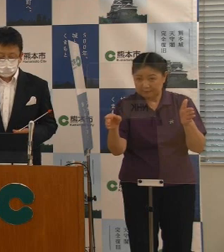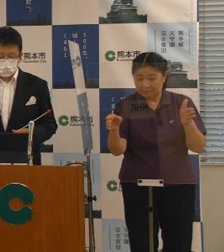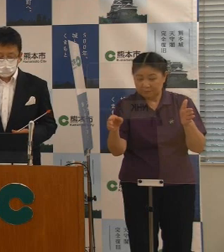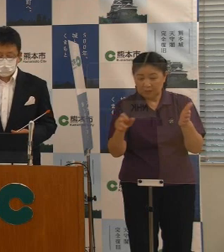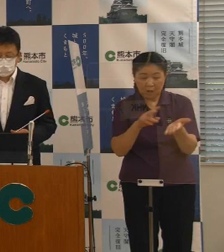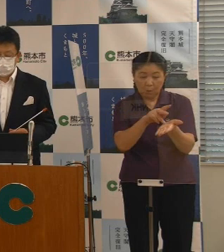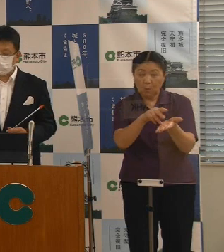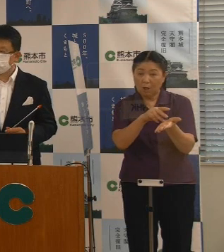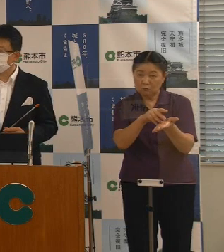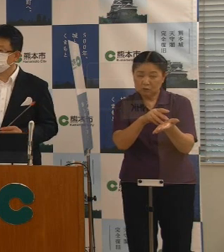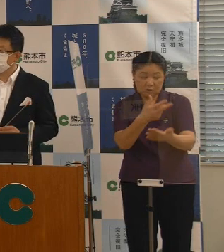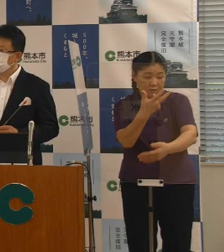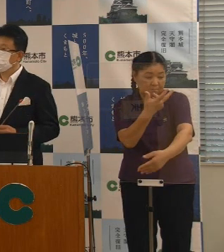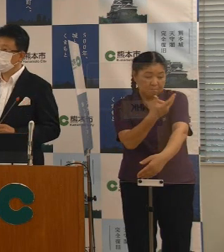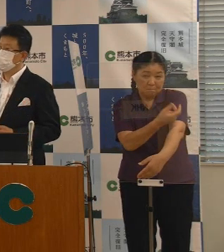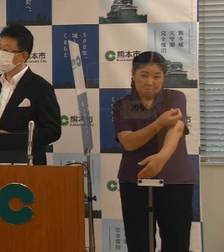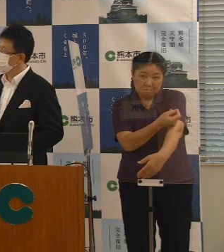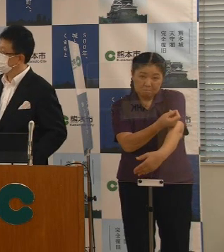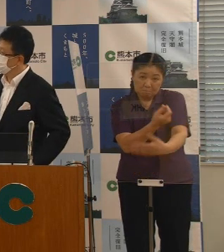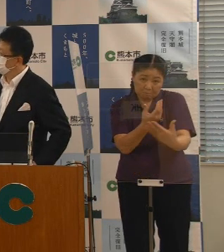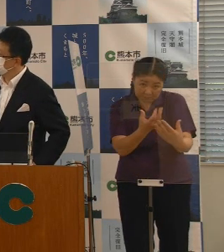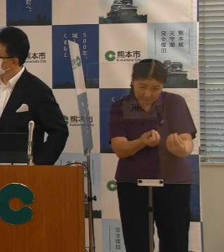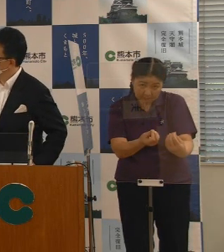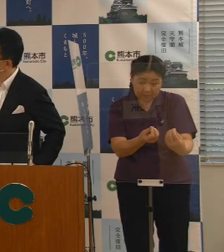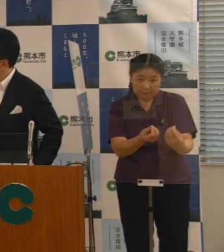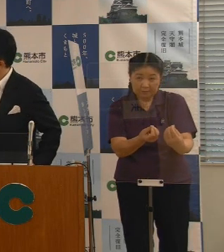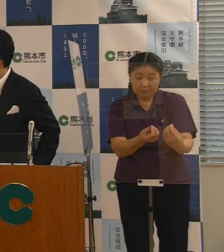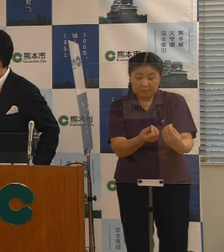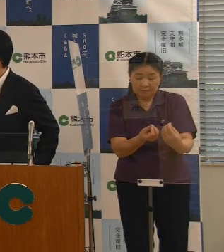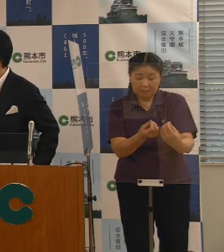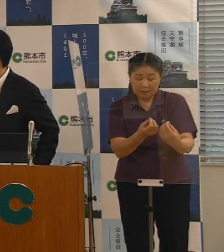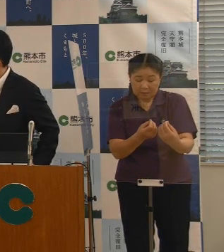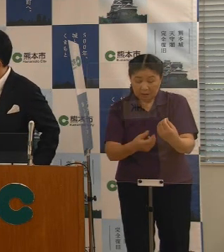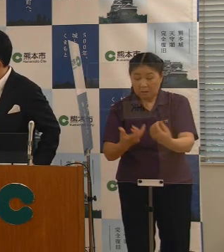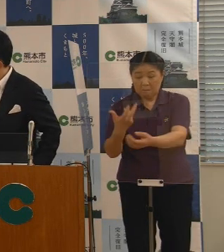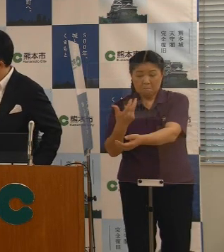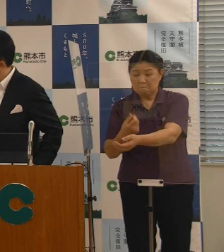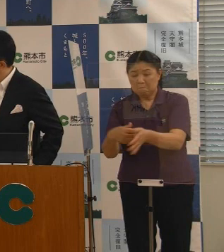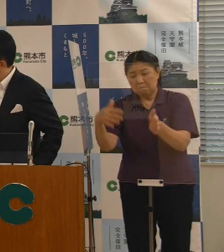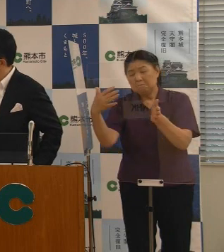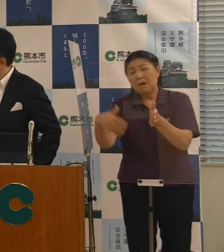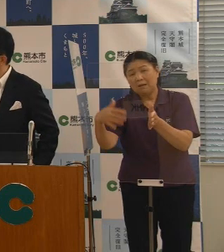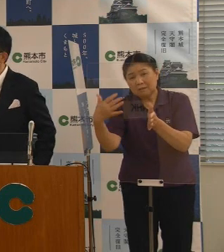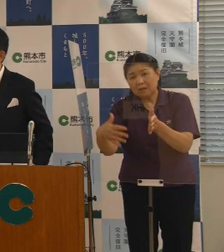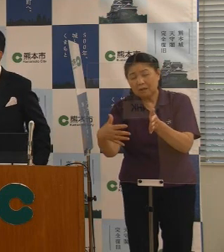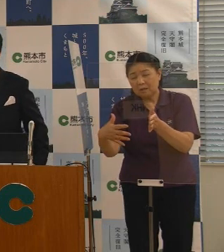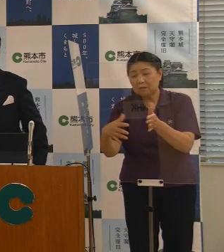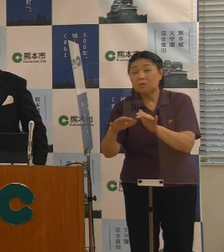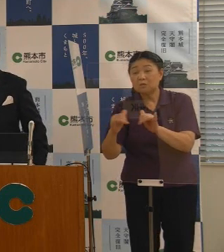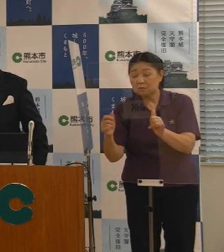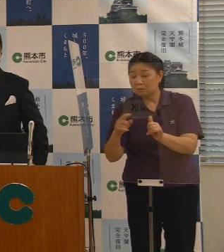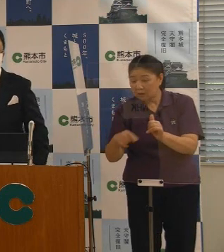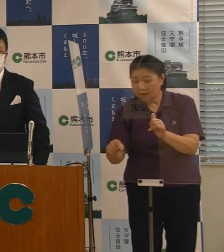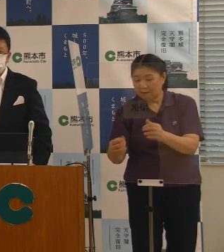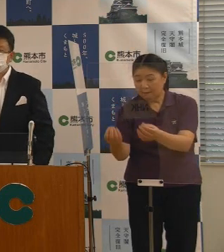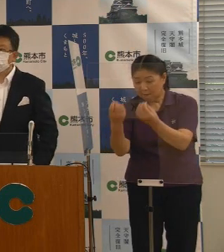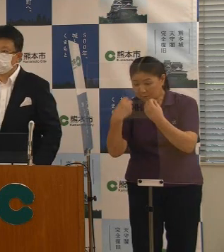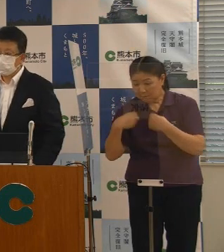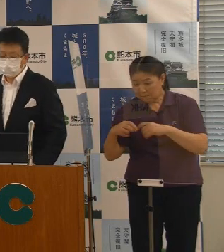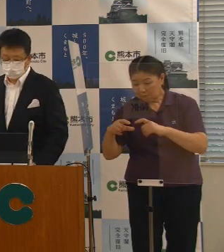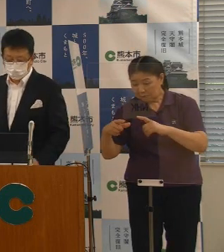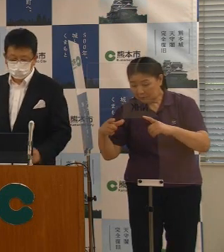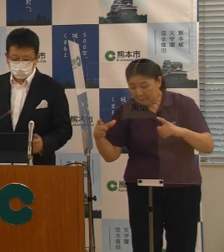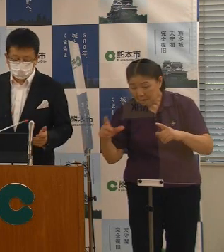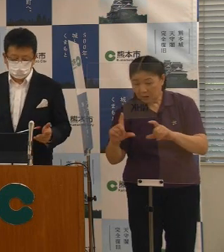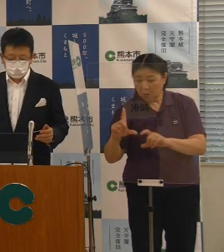このワクチンを接種していた方よりもですね、ワクチンを接種していない方がこれだけ多く感染をしている